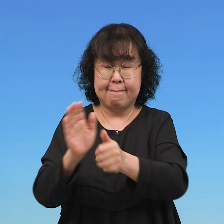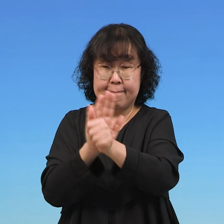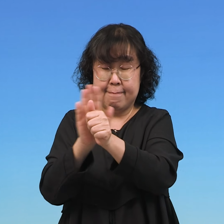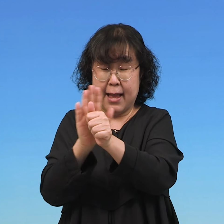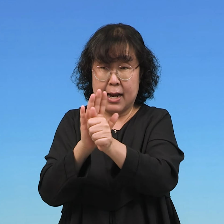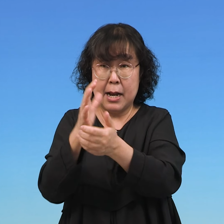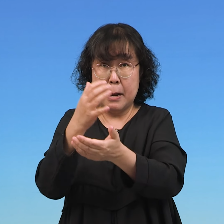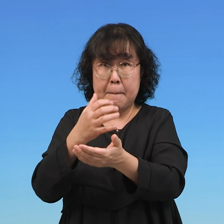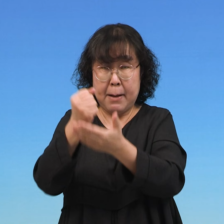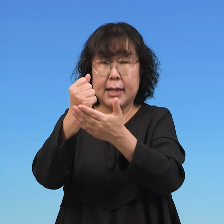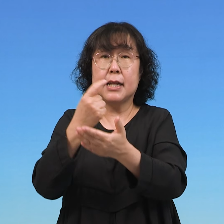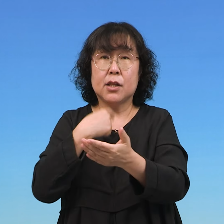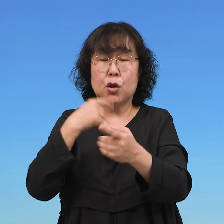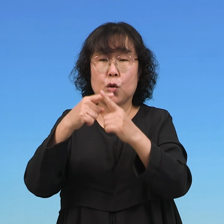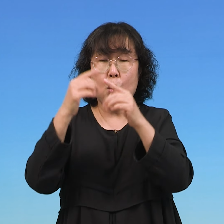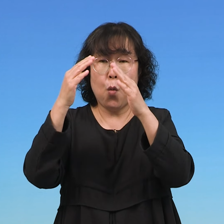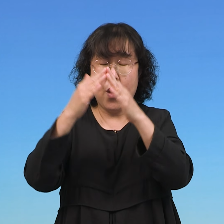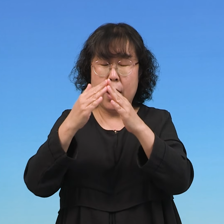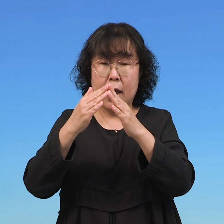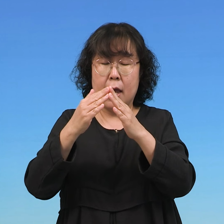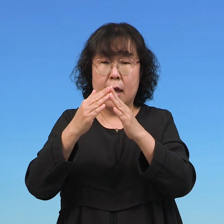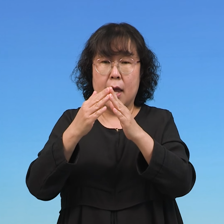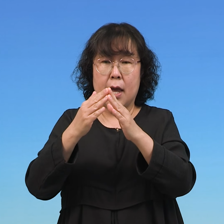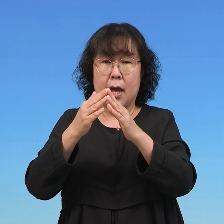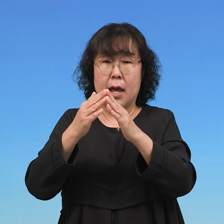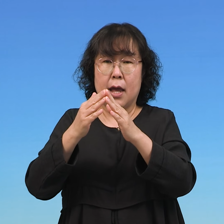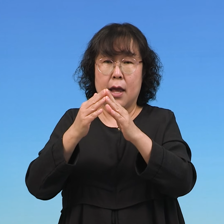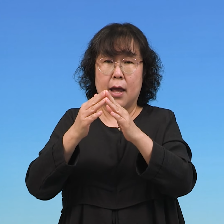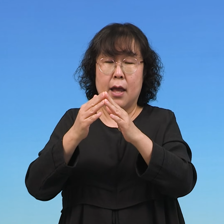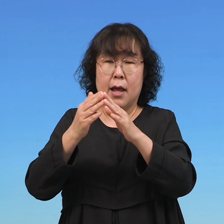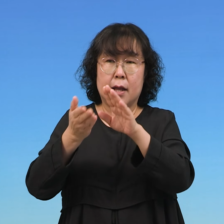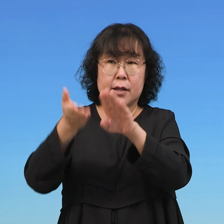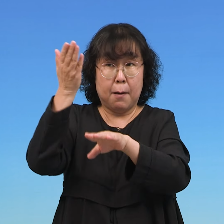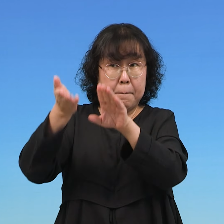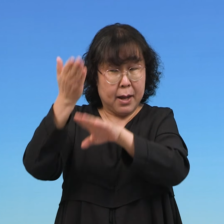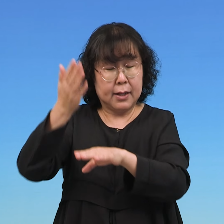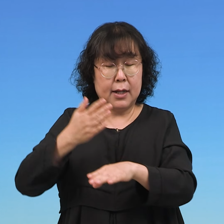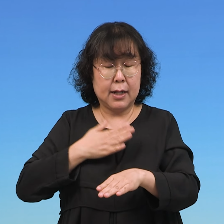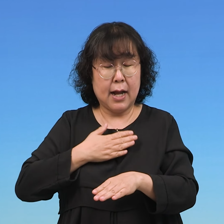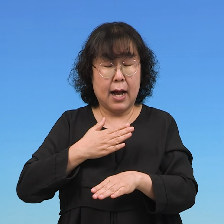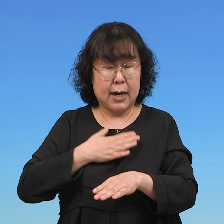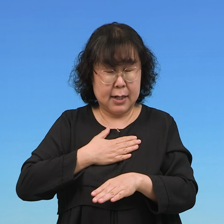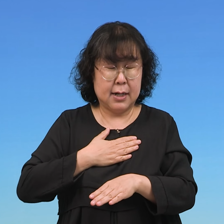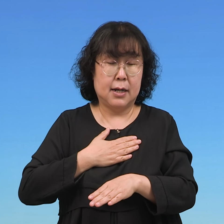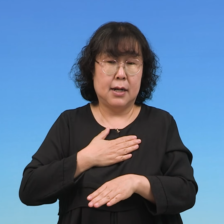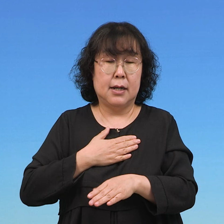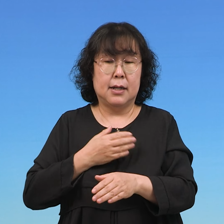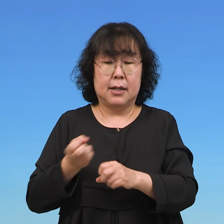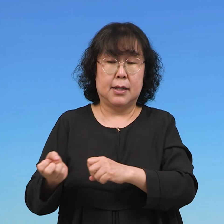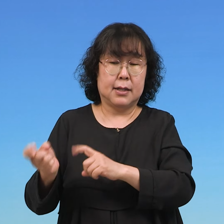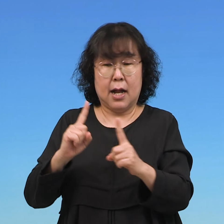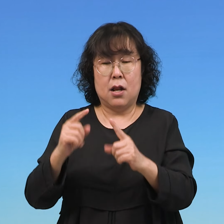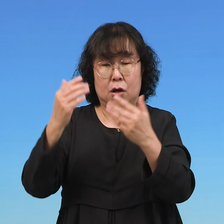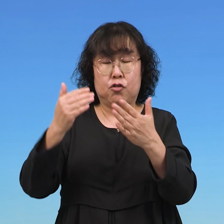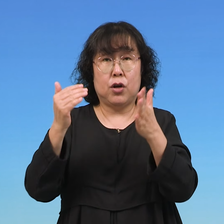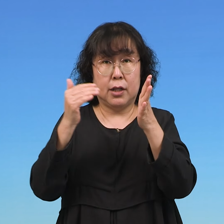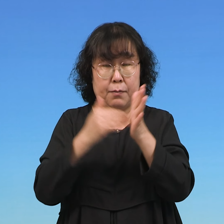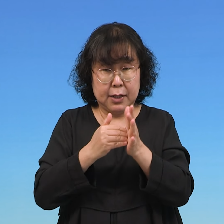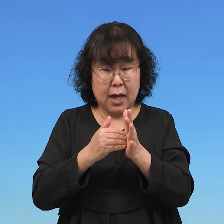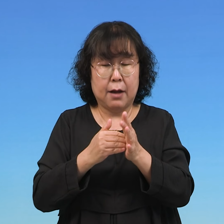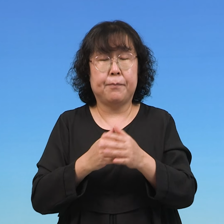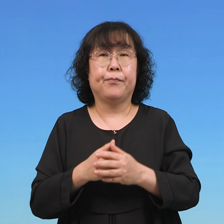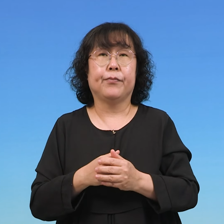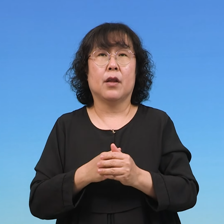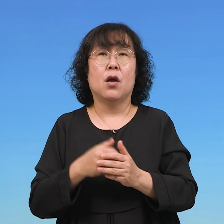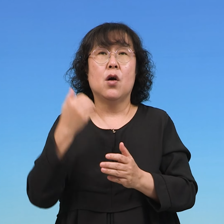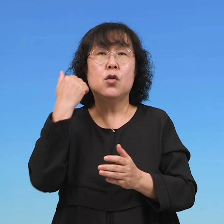받았던 교회에 너무너무 고마운 저 윗대 어른들이 저를 살려줬거든요. 그걸 요약해 놓은 게 이 찬양입니다.